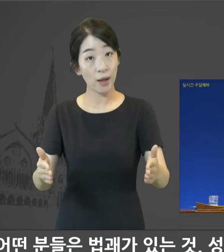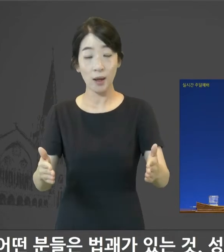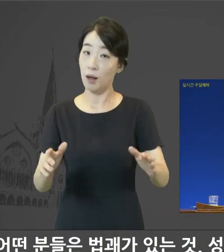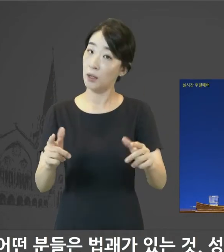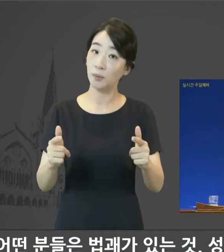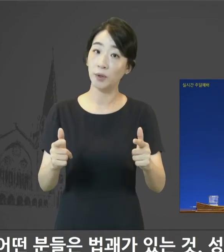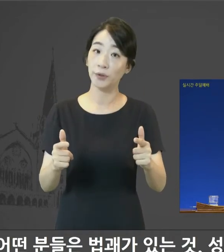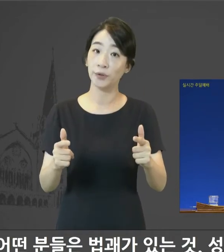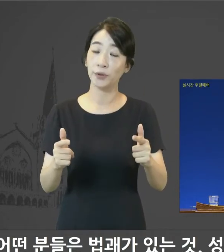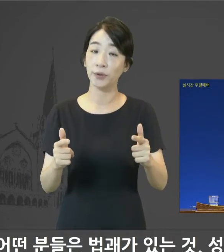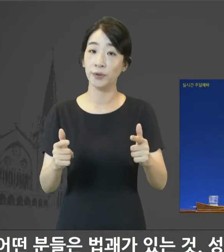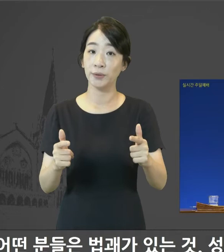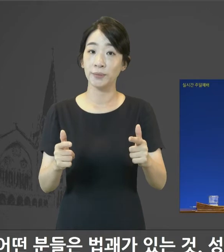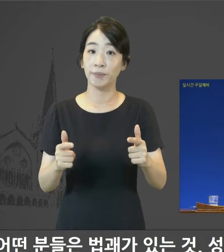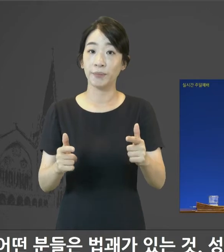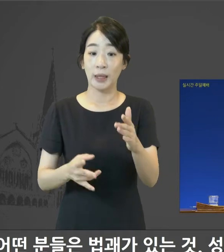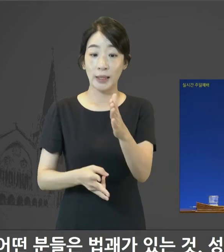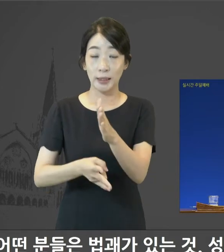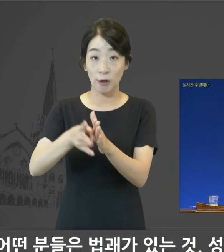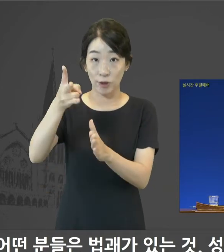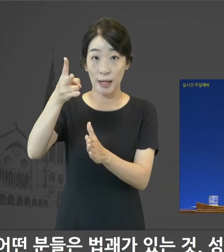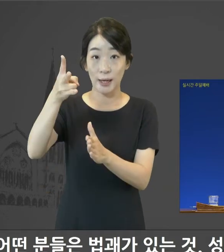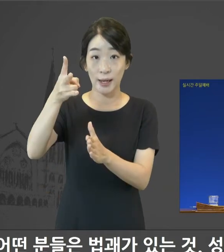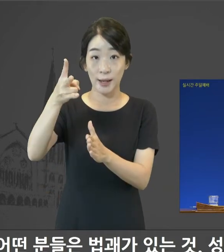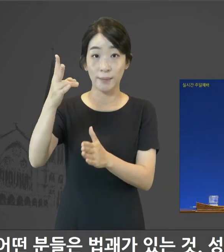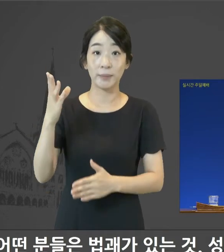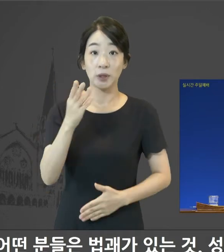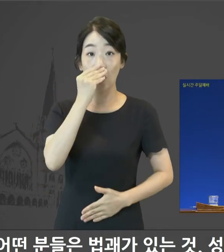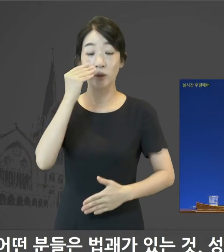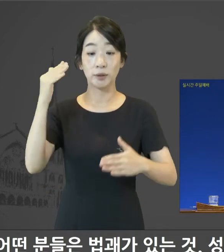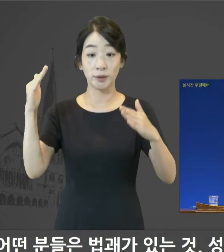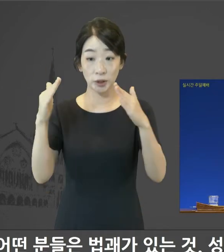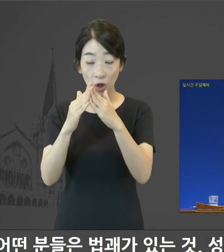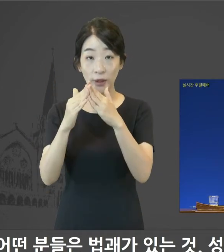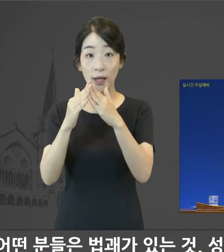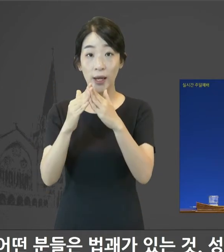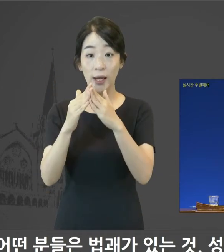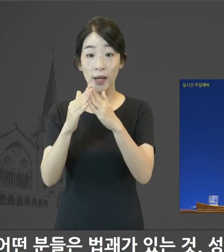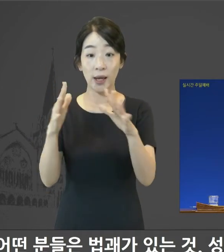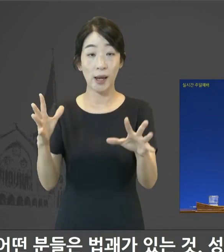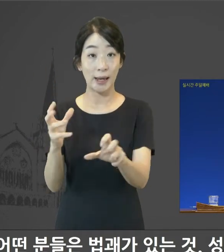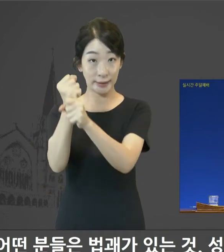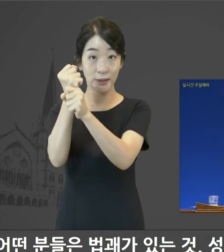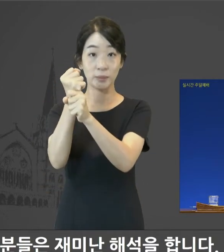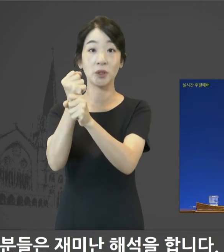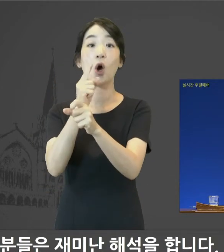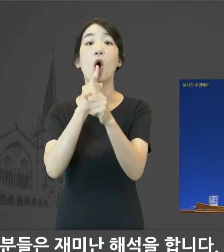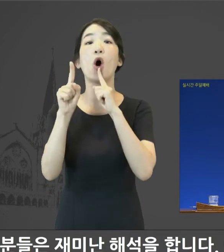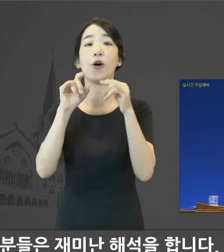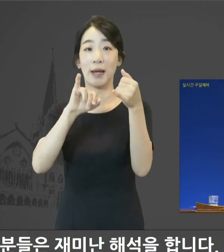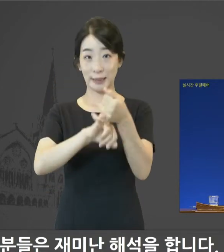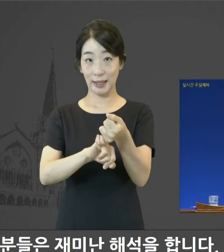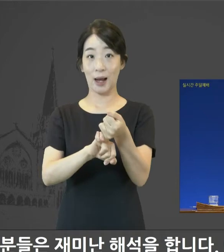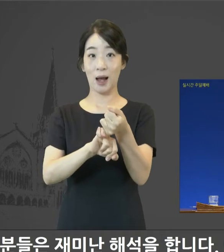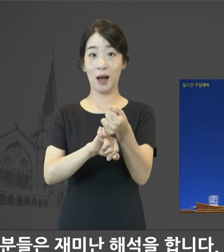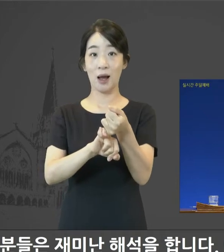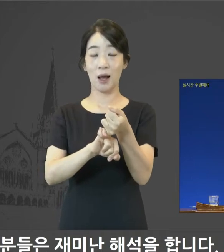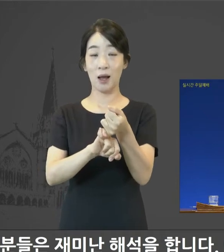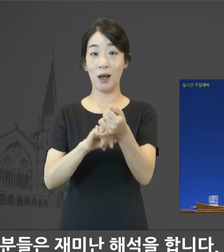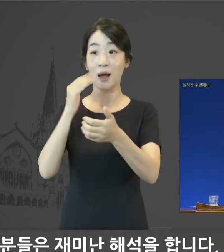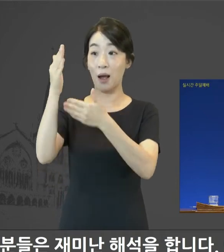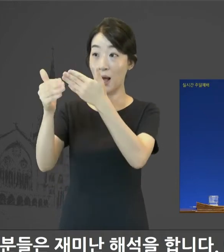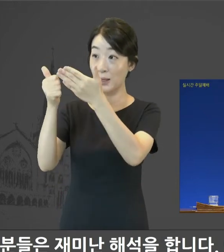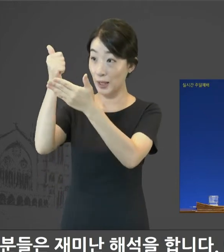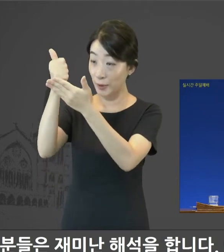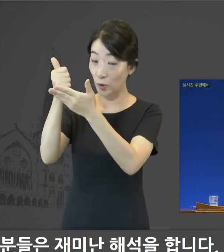해석을 합니다. 예루살렘 성전의 포인트는 언약이었다. 하나님과 다윗이